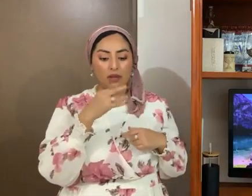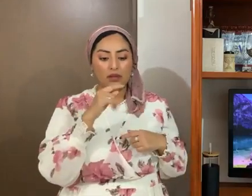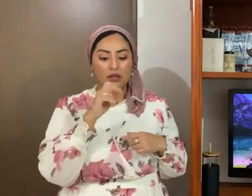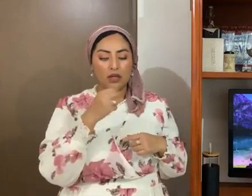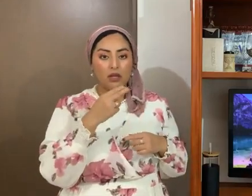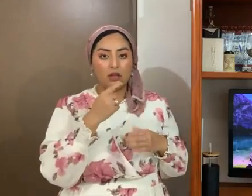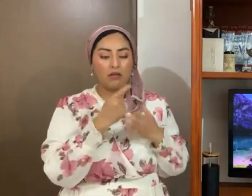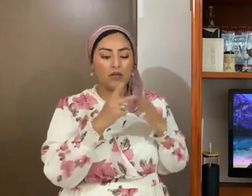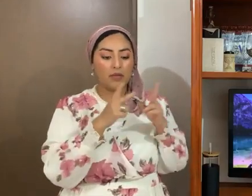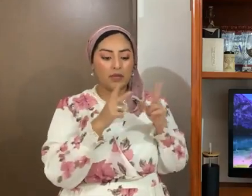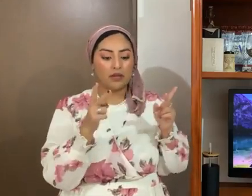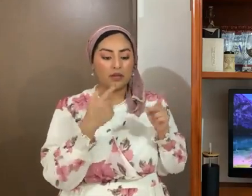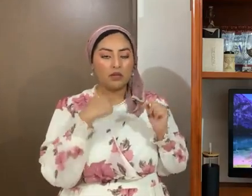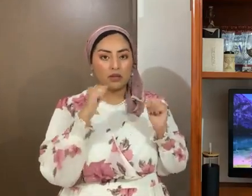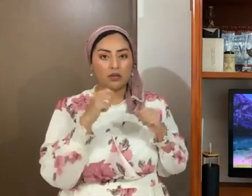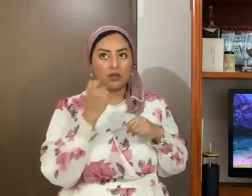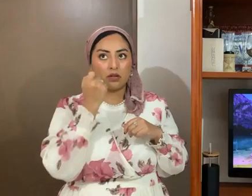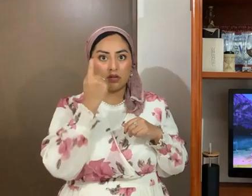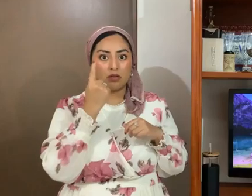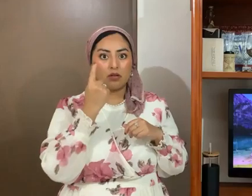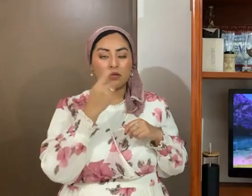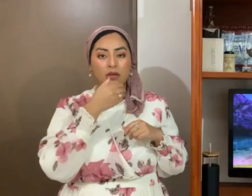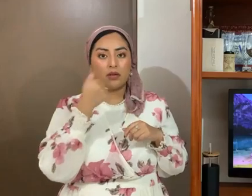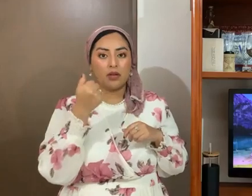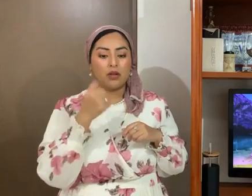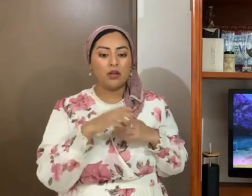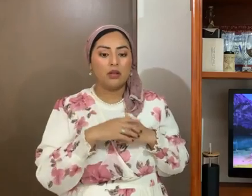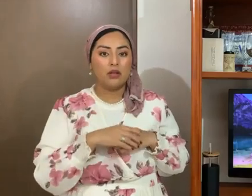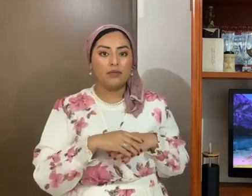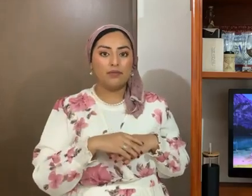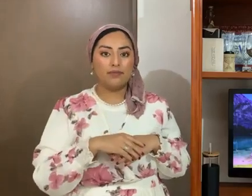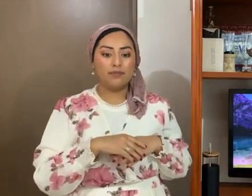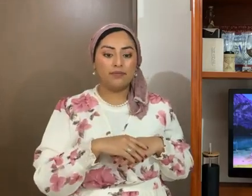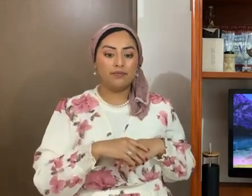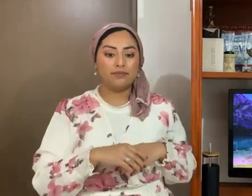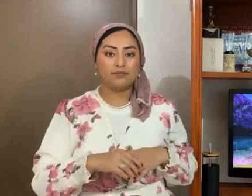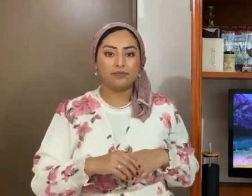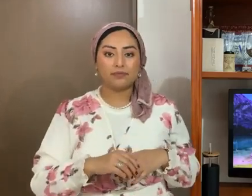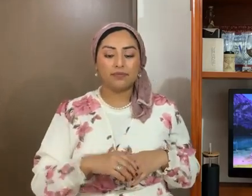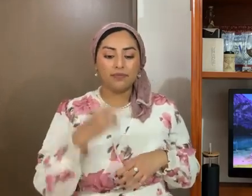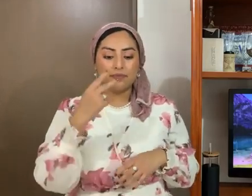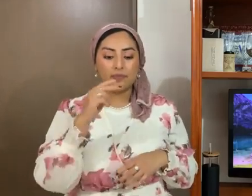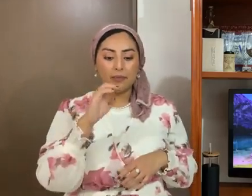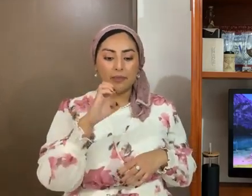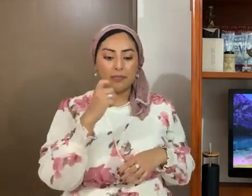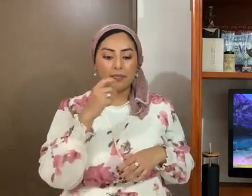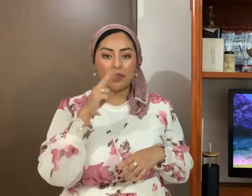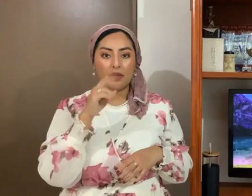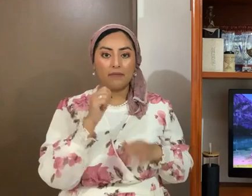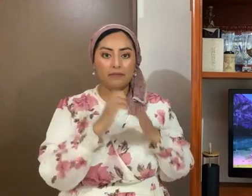la parashá para poder entender este último verso de esta parte de la Haftará. Vamos a Éxodo